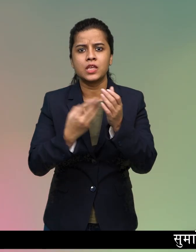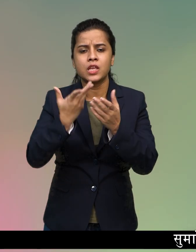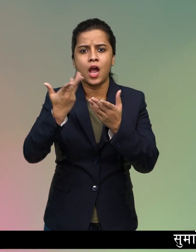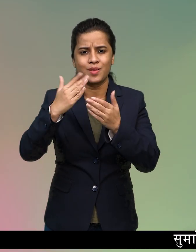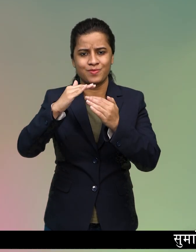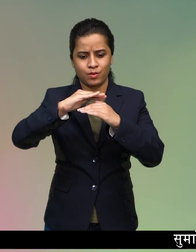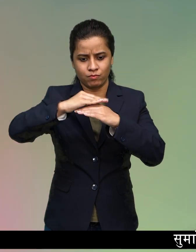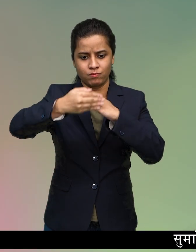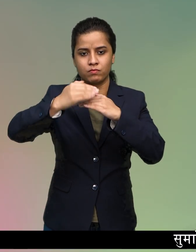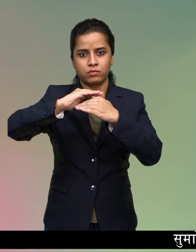सुमारे 3 पट जाड असते.